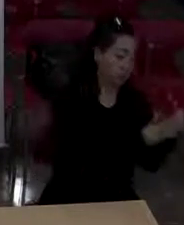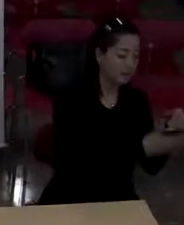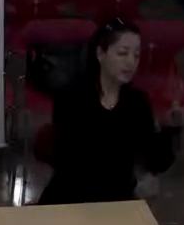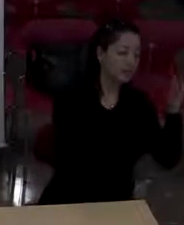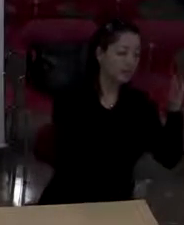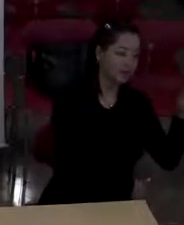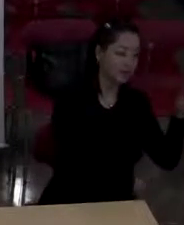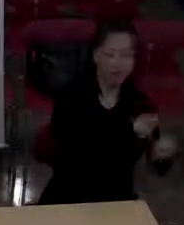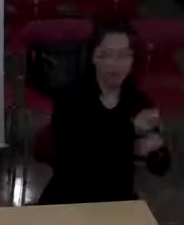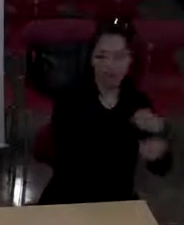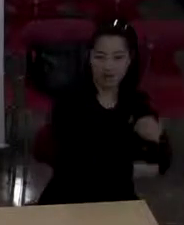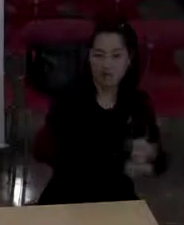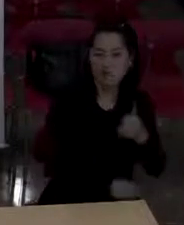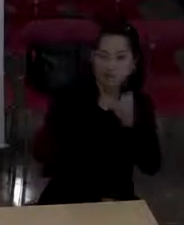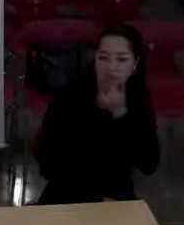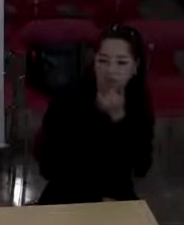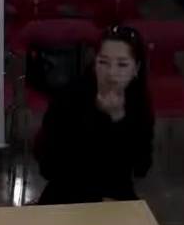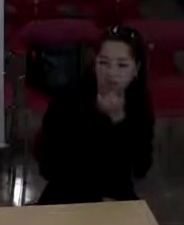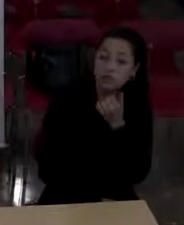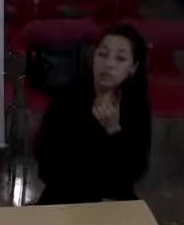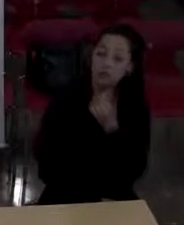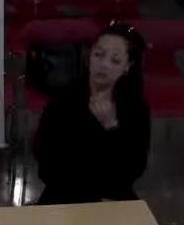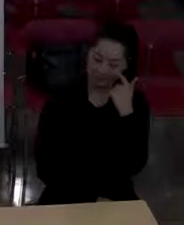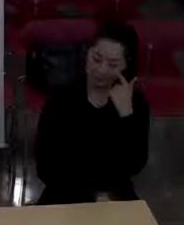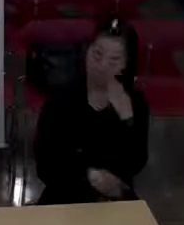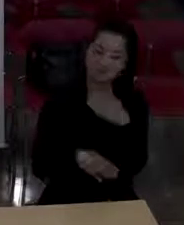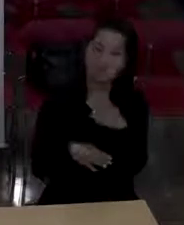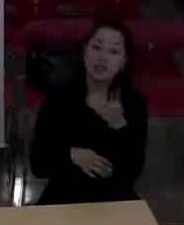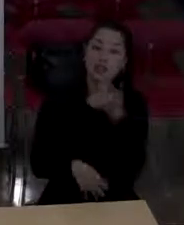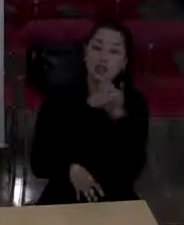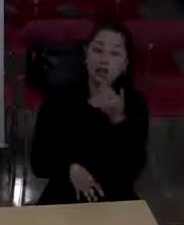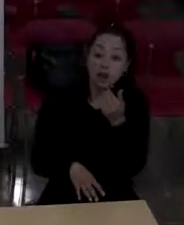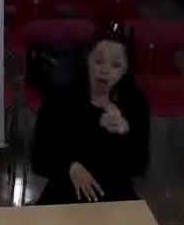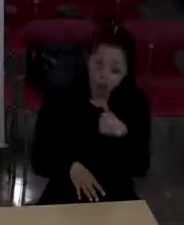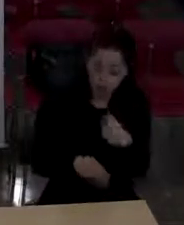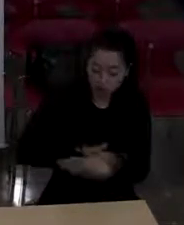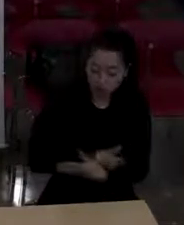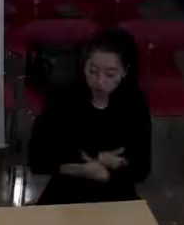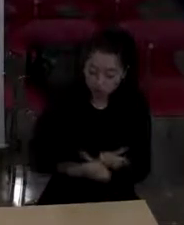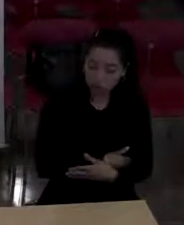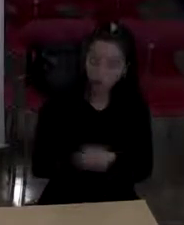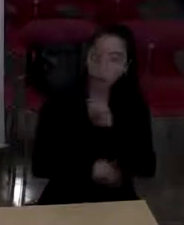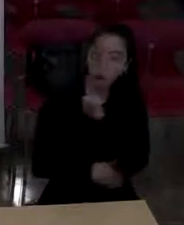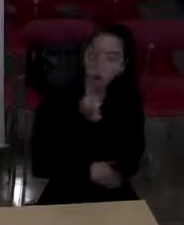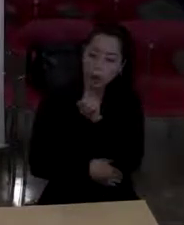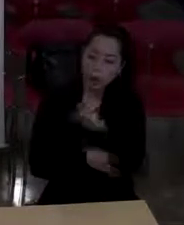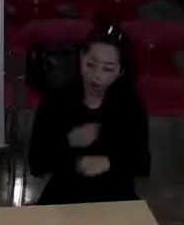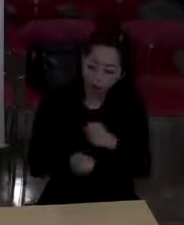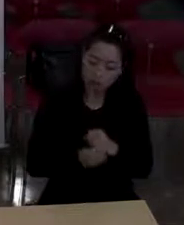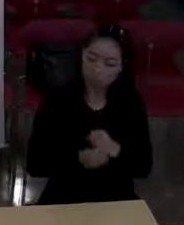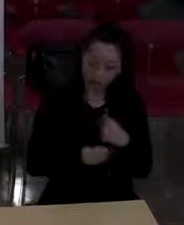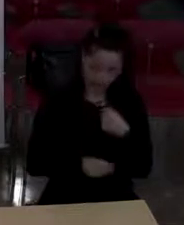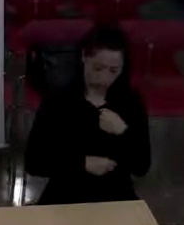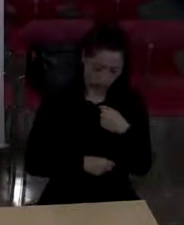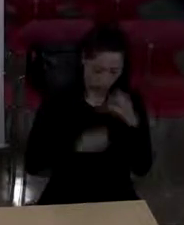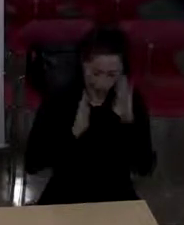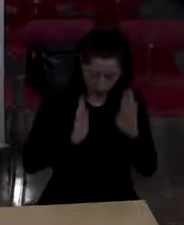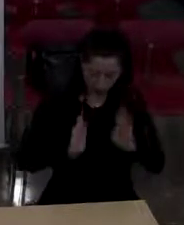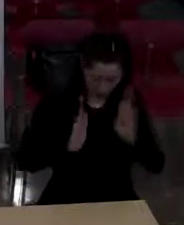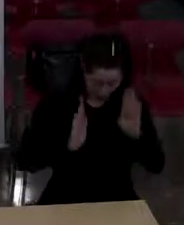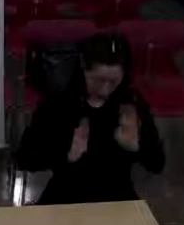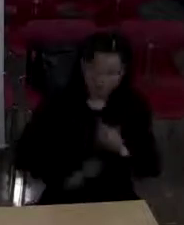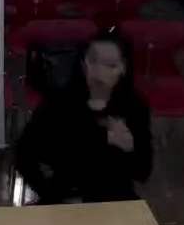sí mismos, hacia los 3 años ya empiezan a identificar cuáles son las intenciones de sus interlocutores y pues